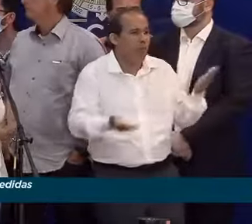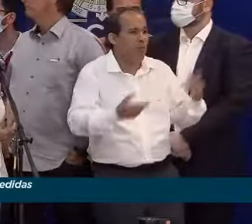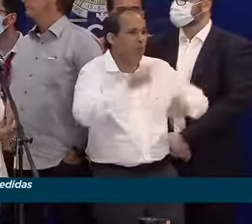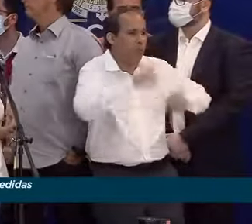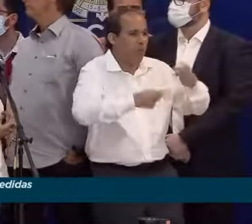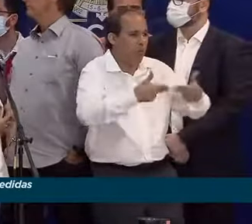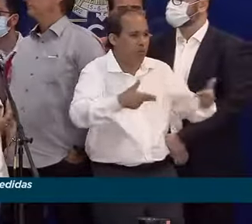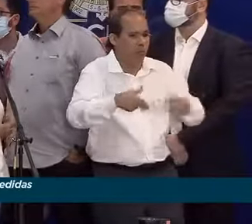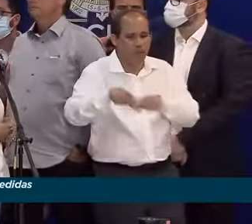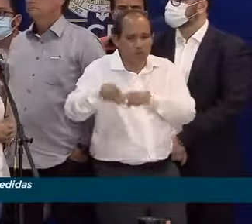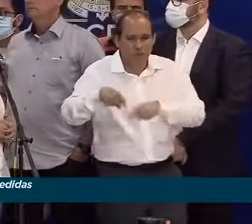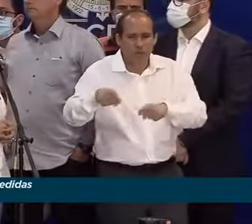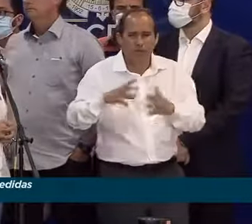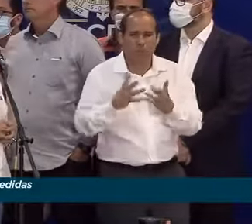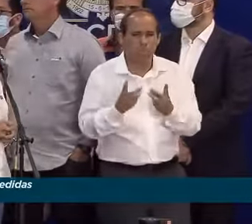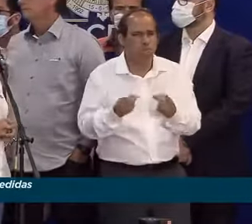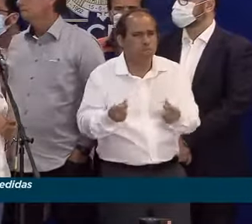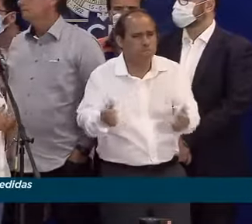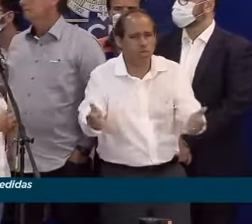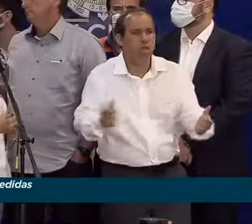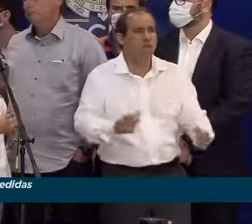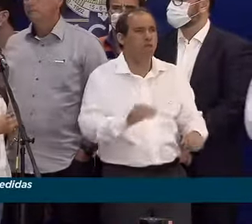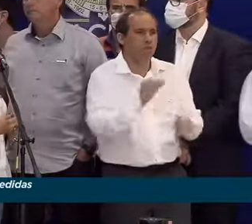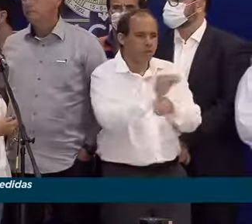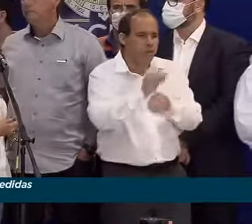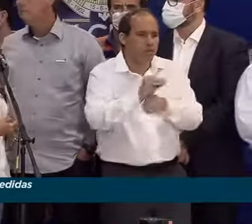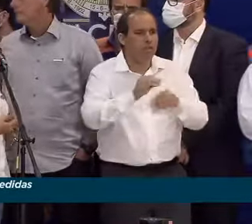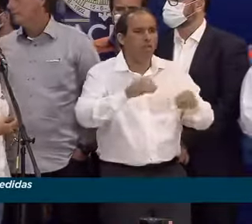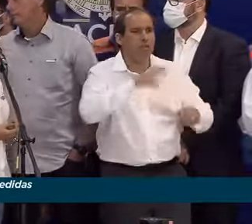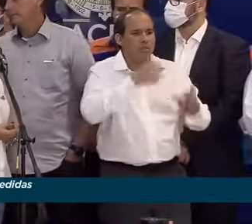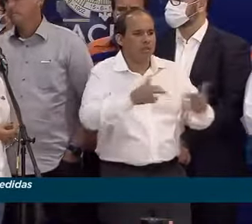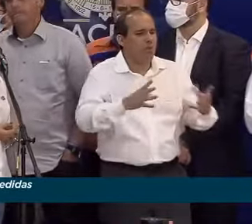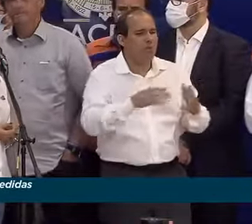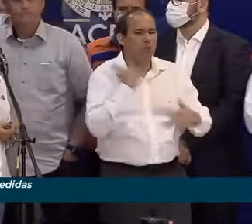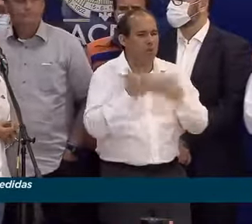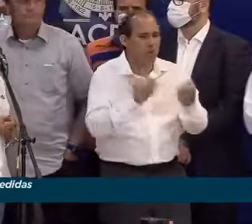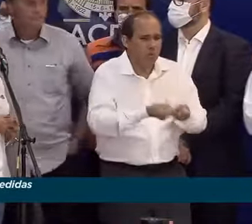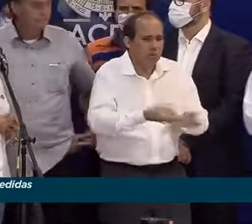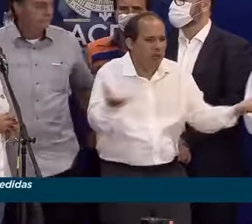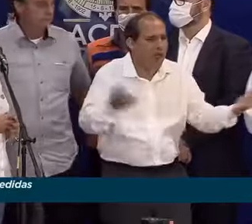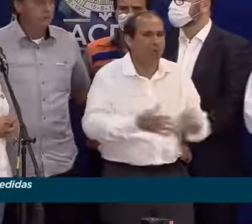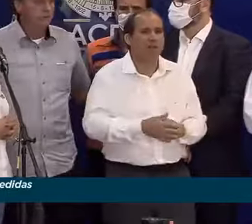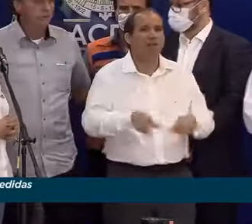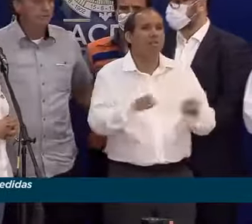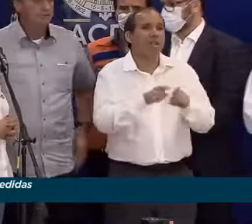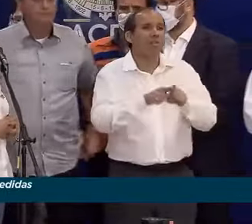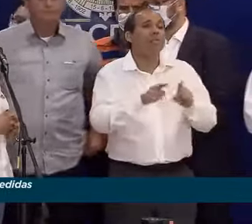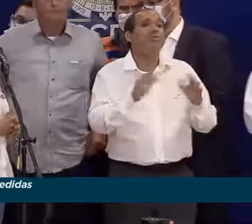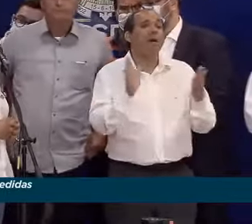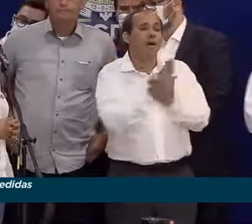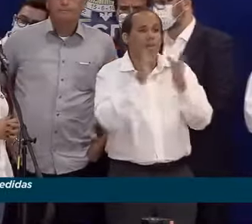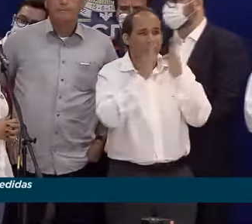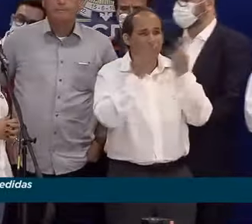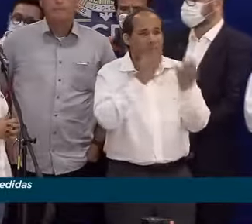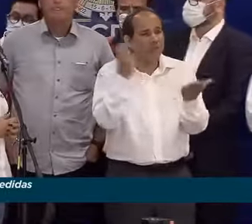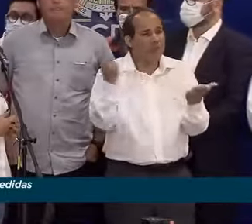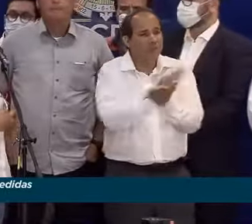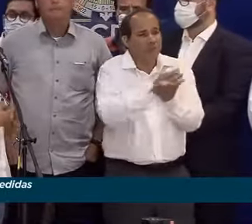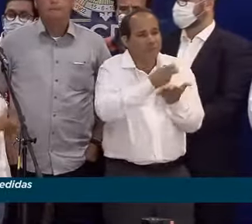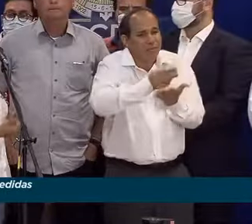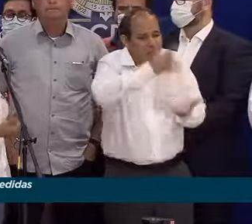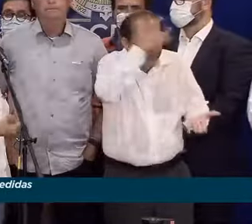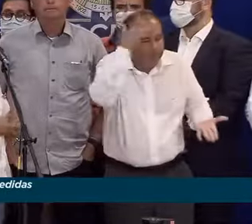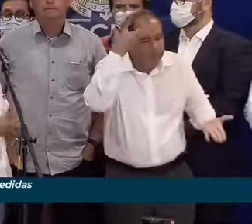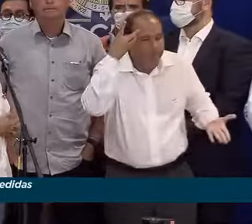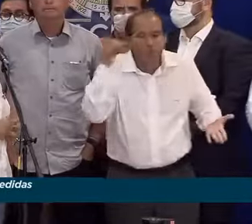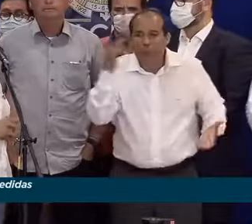suas plantações, suas criações. Enfim, famílias que perderam vidas. E nós precisamos, nesse momento, estar juntos e que o